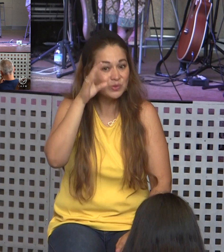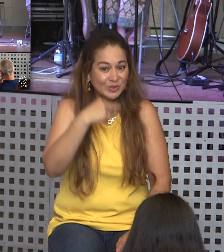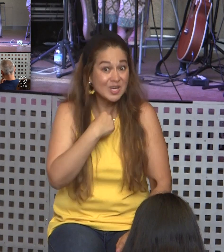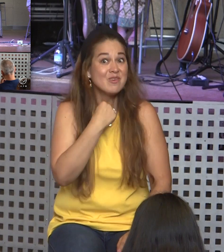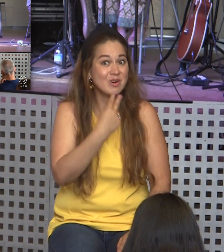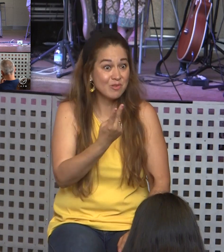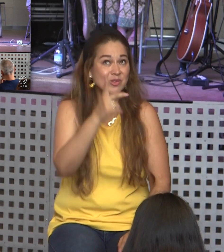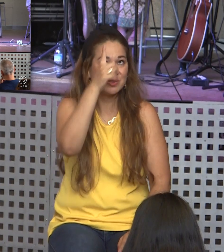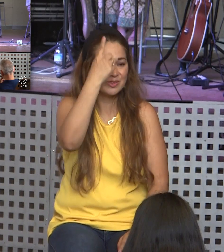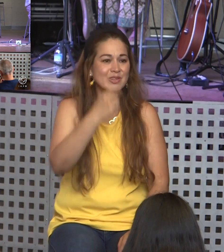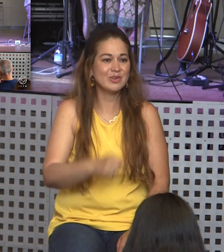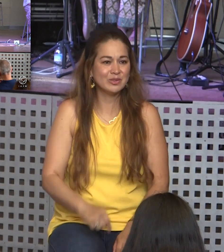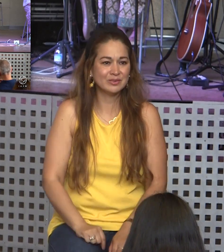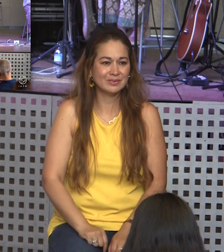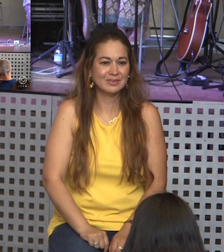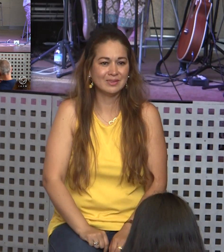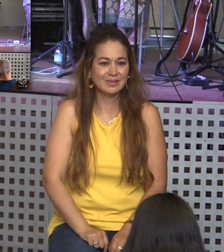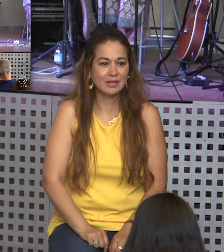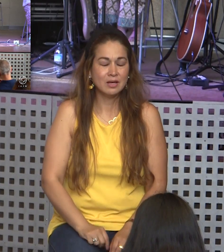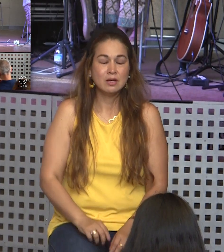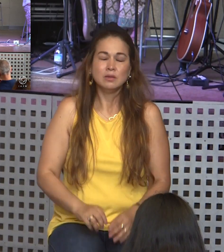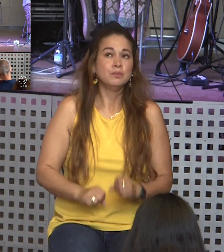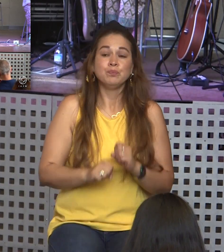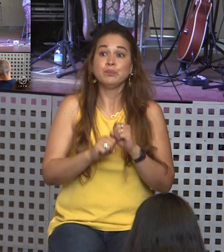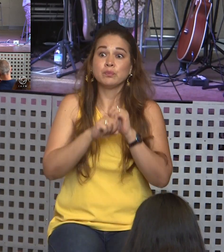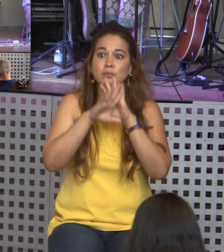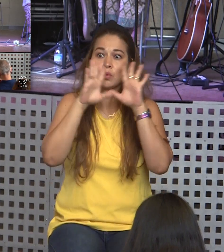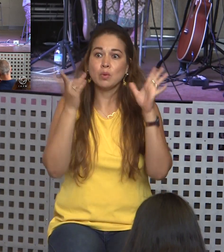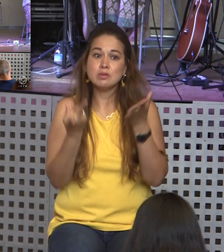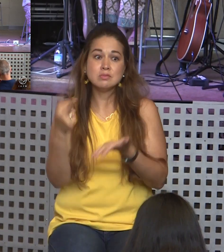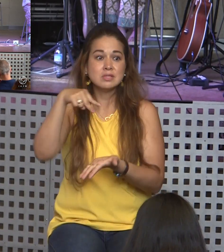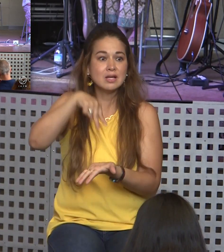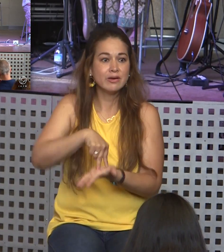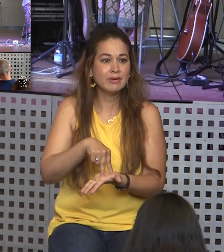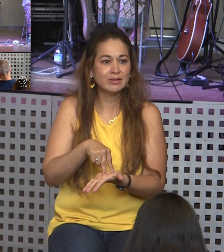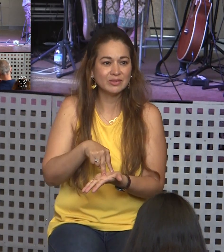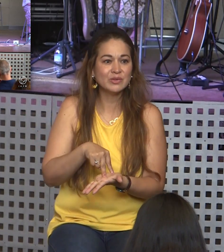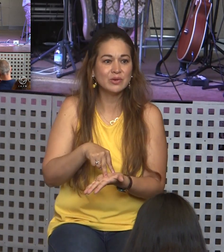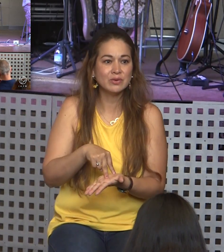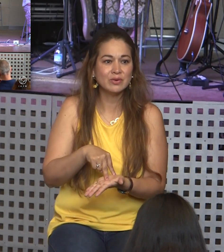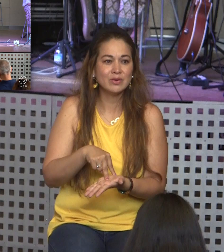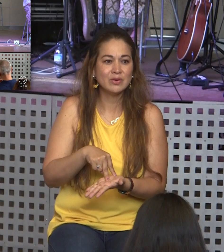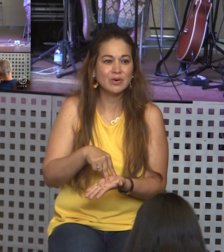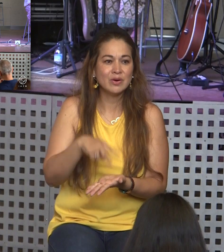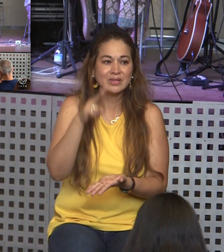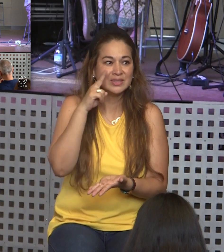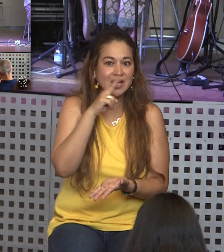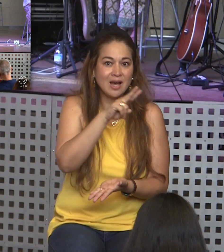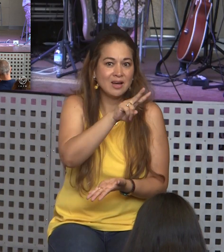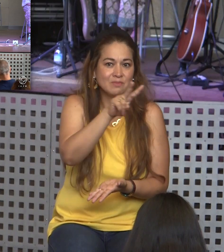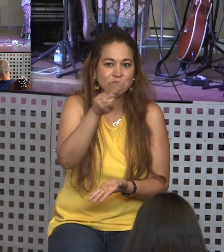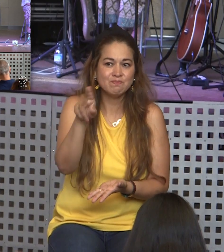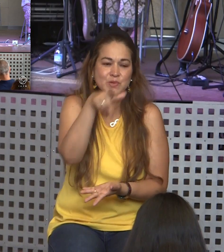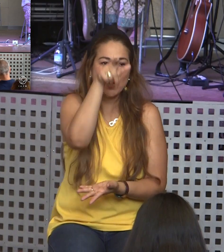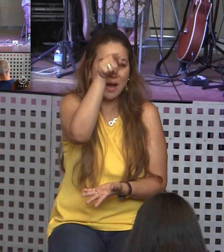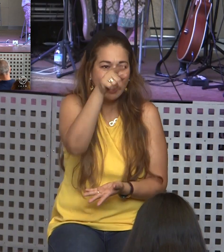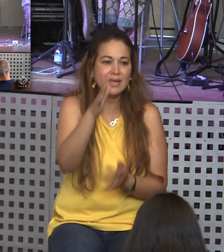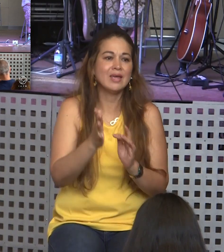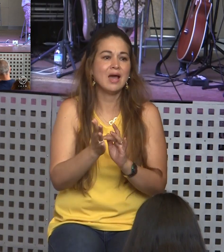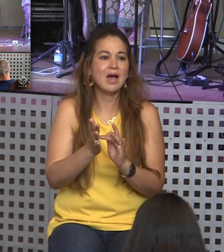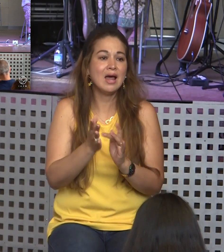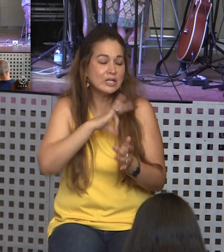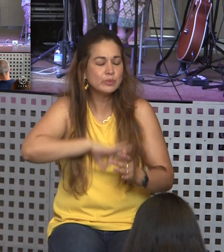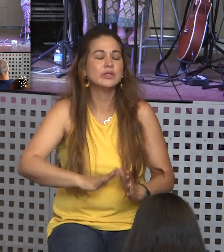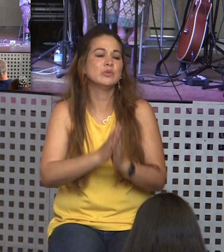Espero que sí. Los hombres realmente escucharon la voz, pero no fueron capaces de identificar